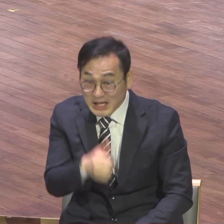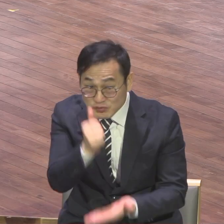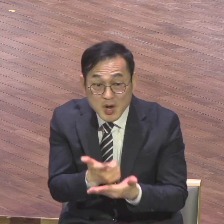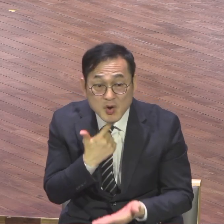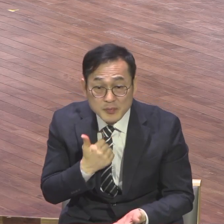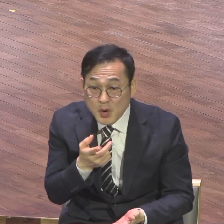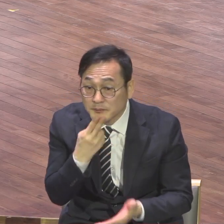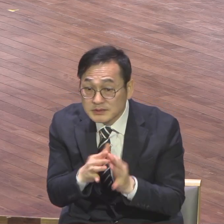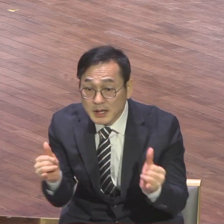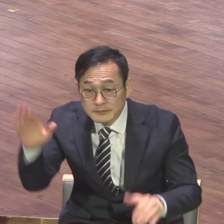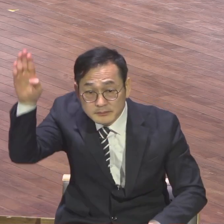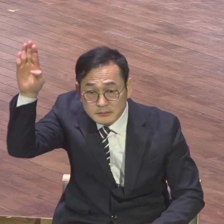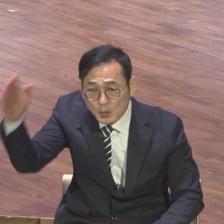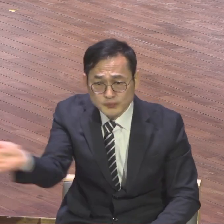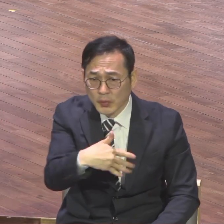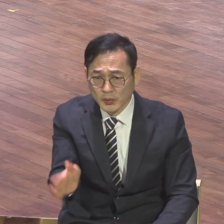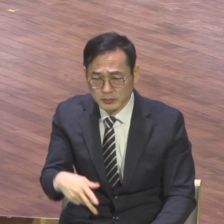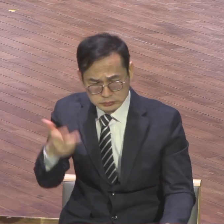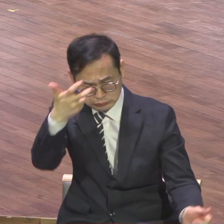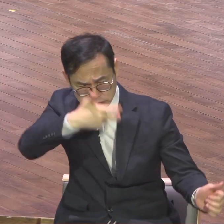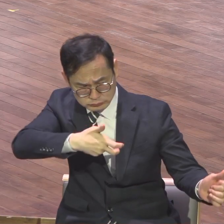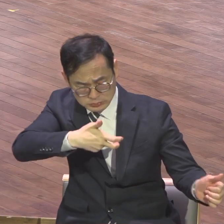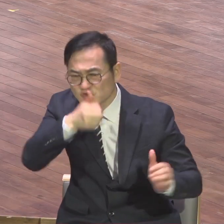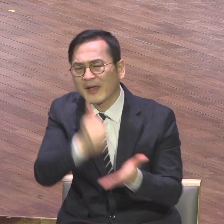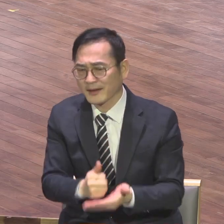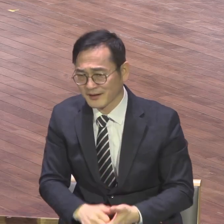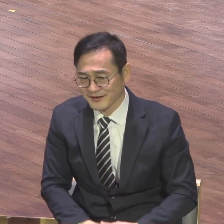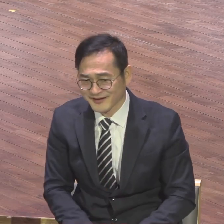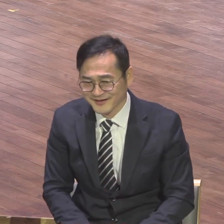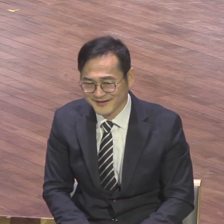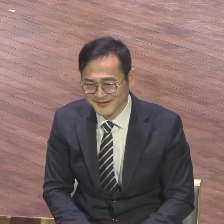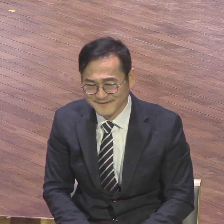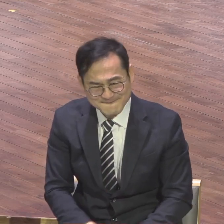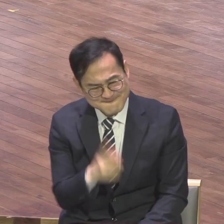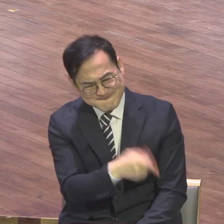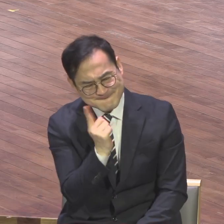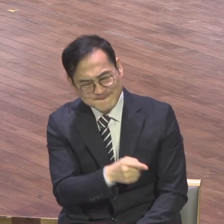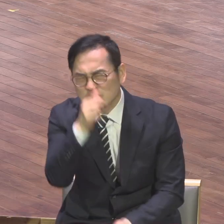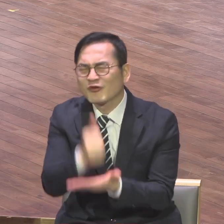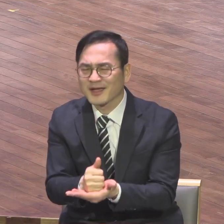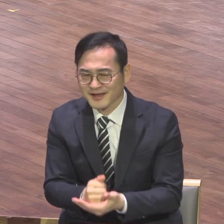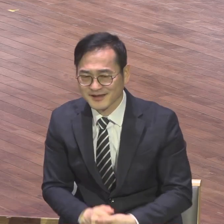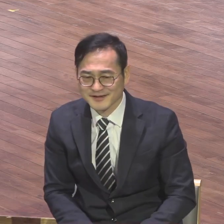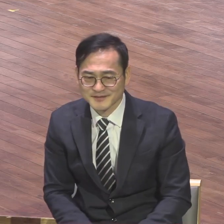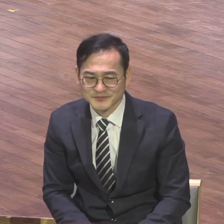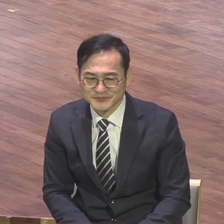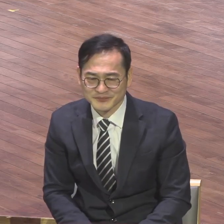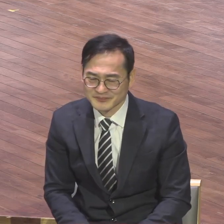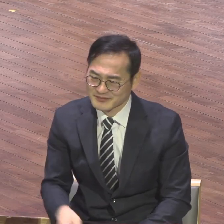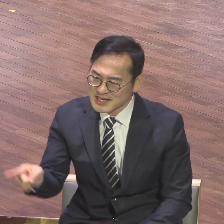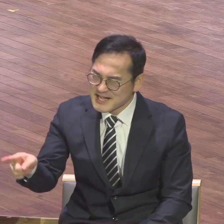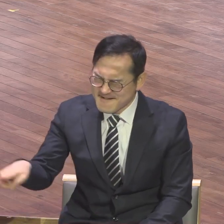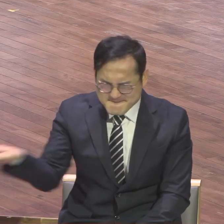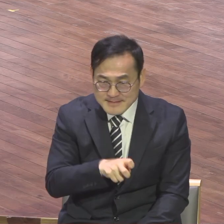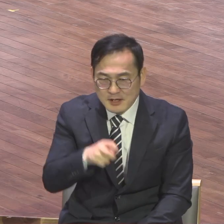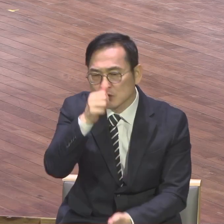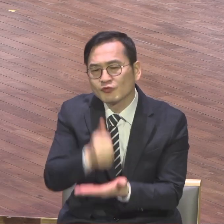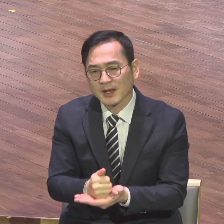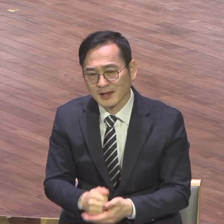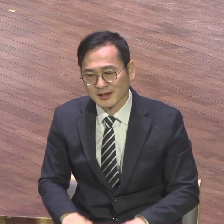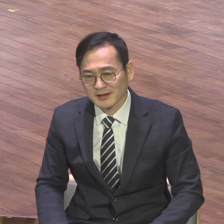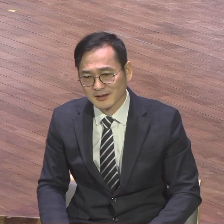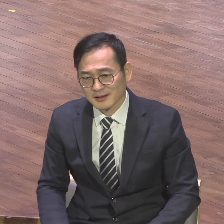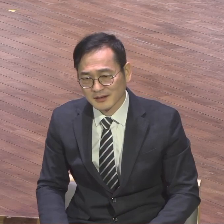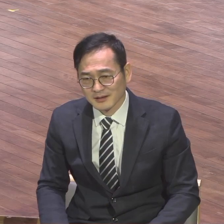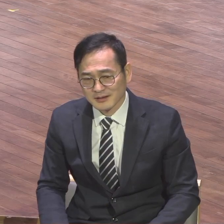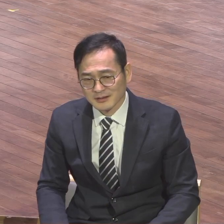눈도 홀키지 마세요. 눈 홀키는. 아이고, 저 인간. 그게 죄 지은 거예요. 아이고, 저 인간 저 미워.